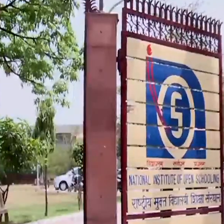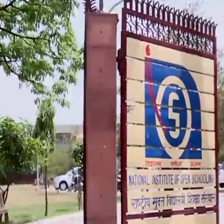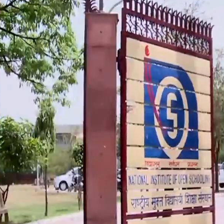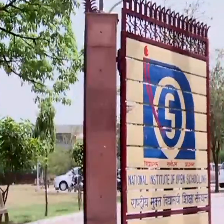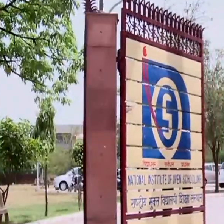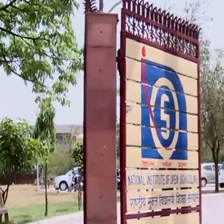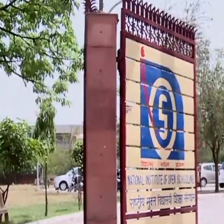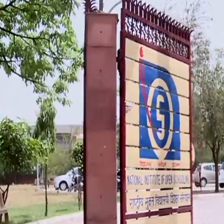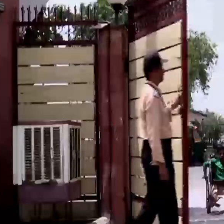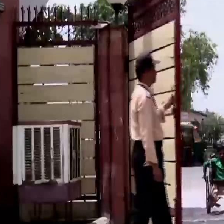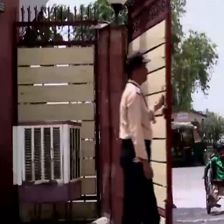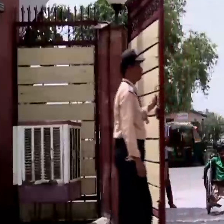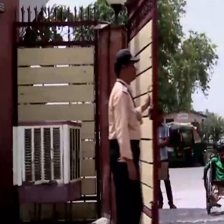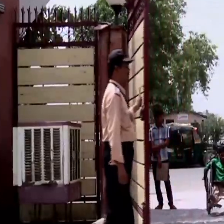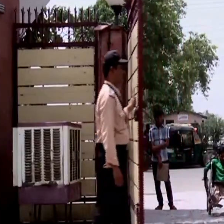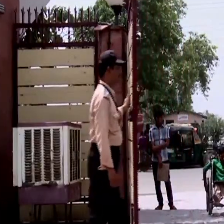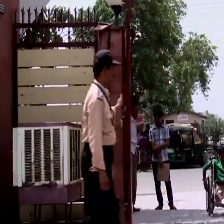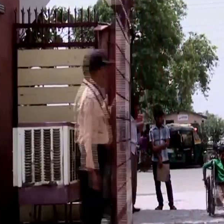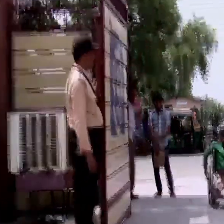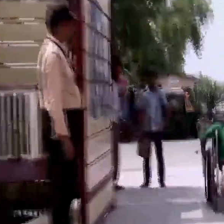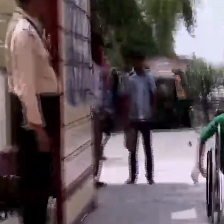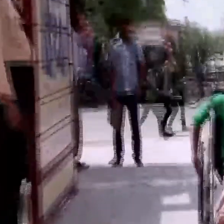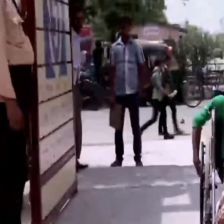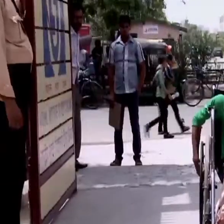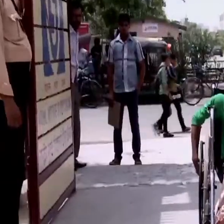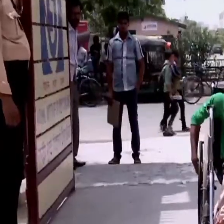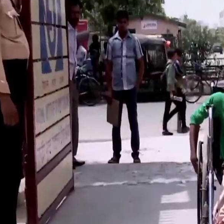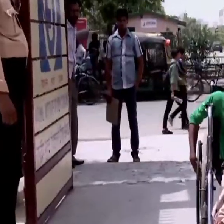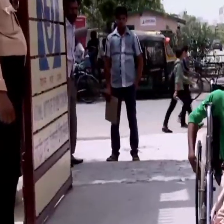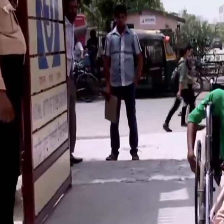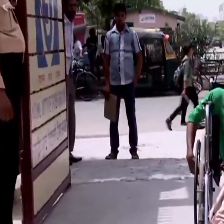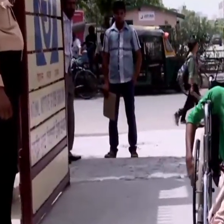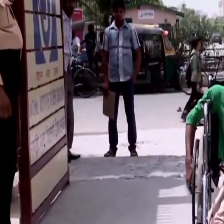जीवन ये प्रकाशित करने राहों को आलोकित करने